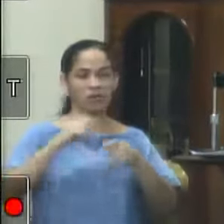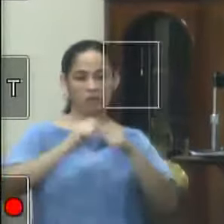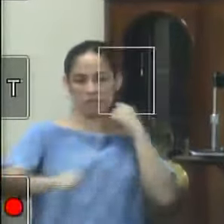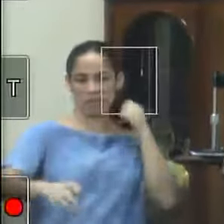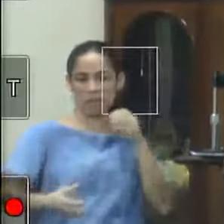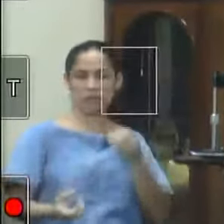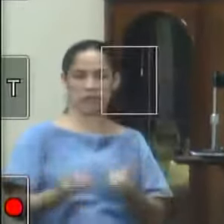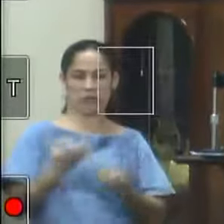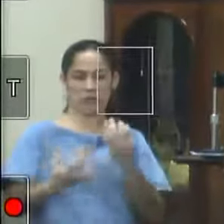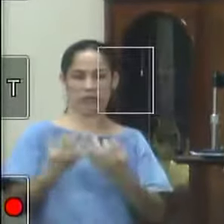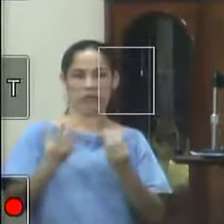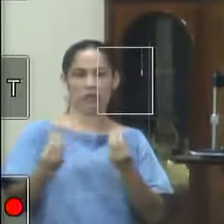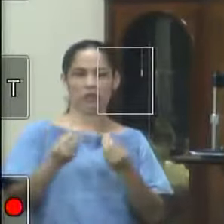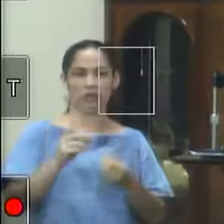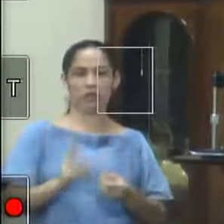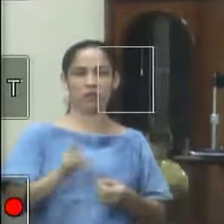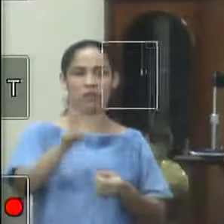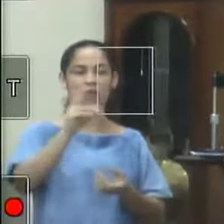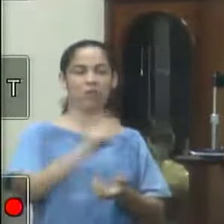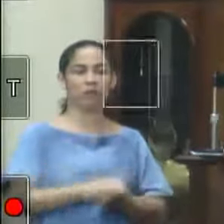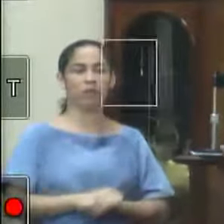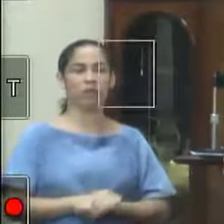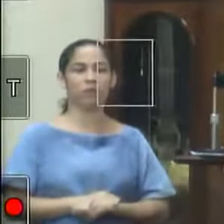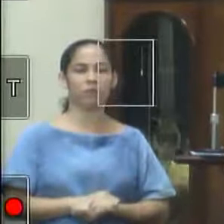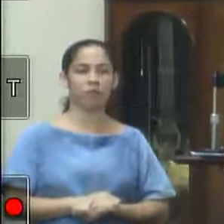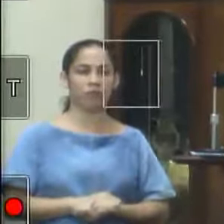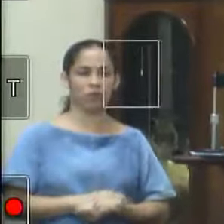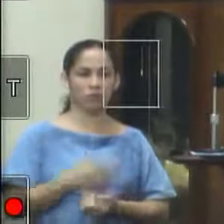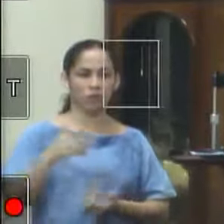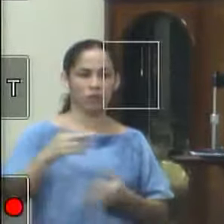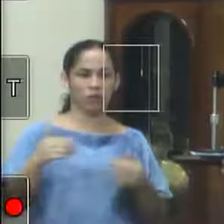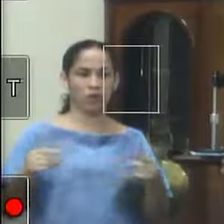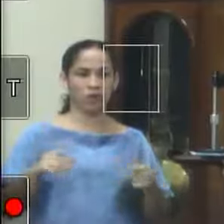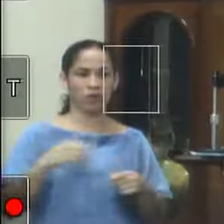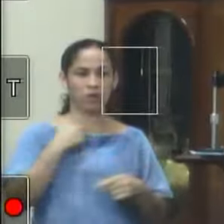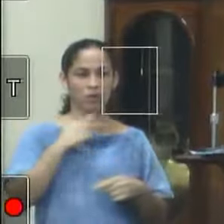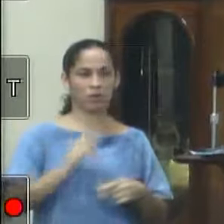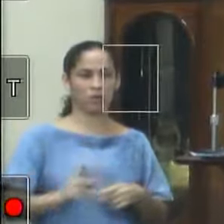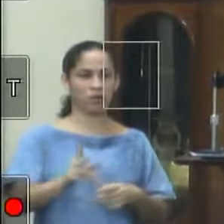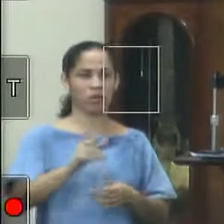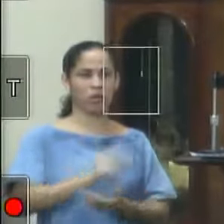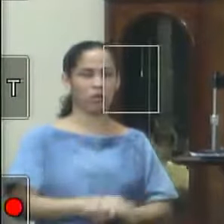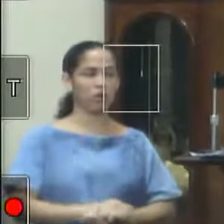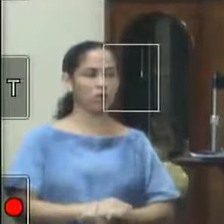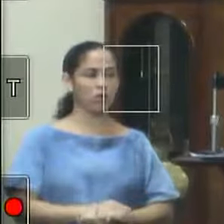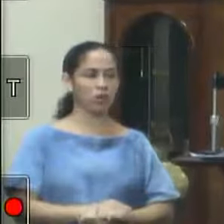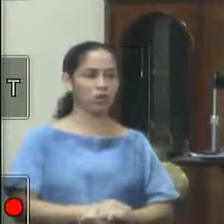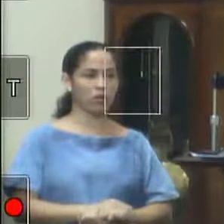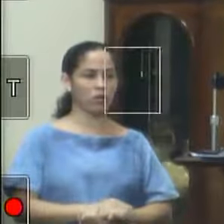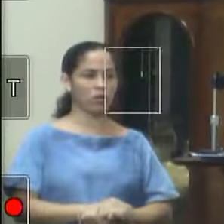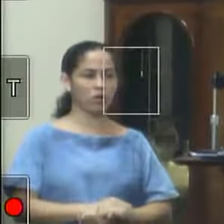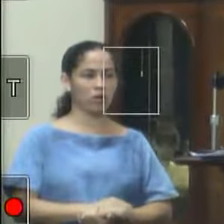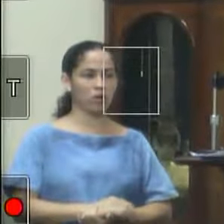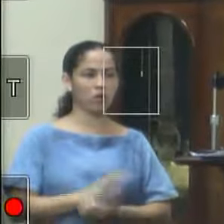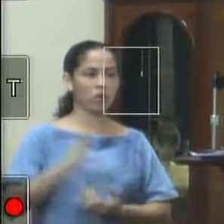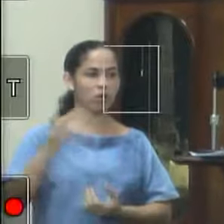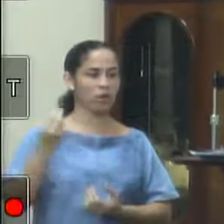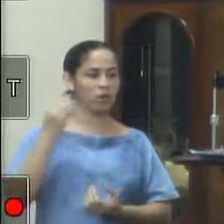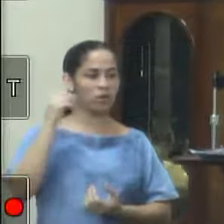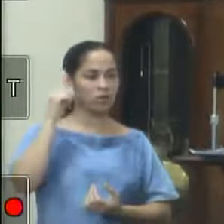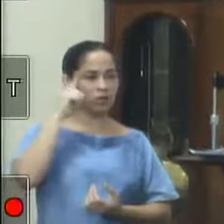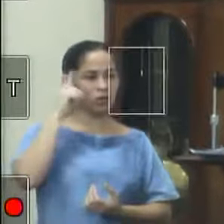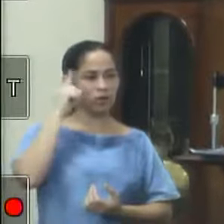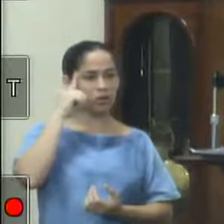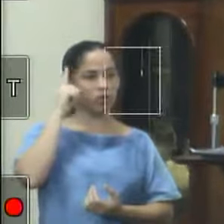direto. É outra coisa também que não pode acontecer. Se continuar aquele fogo lá, vai ficando difícil. Todo dia